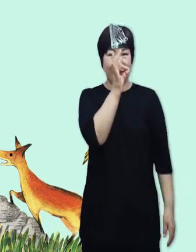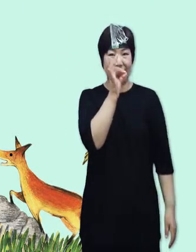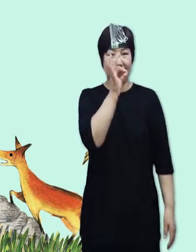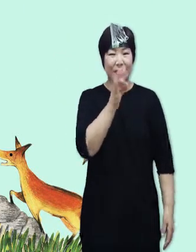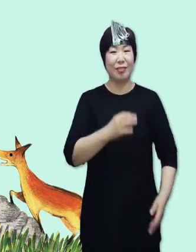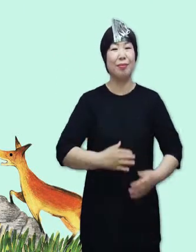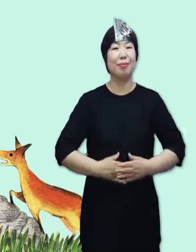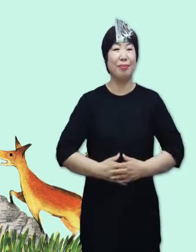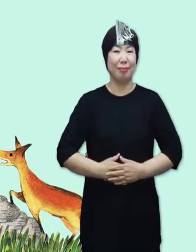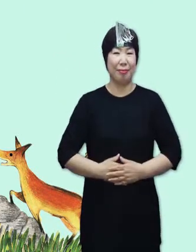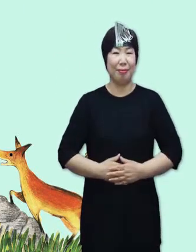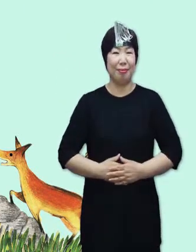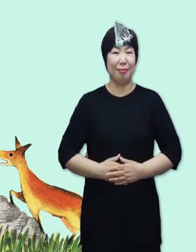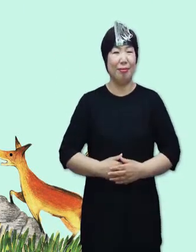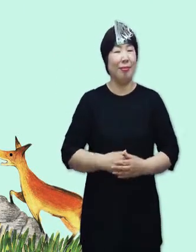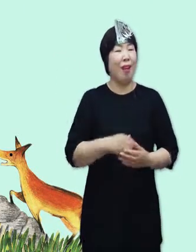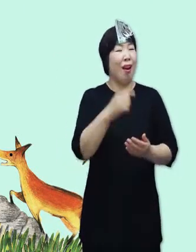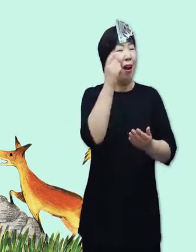멧돼지.